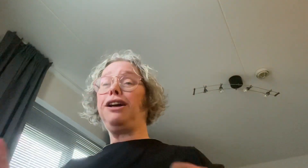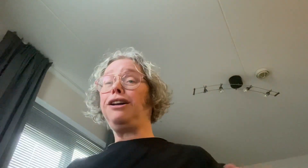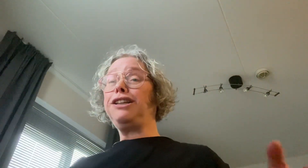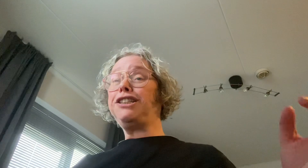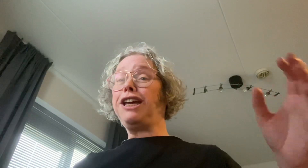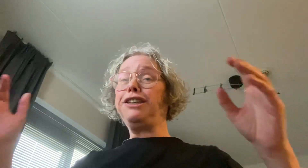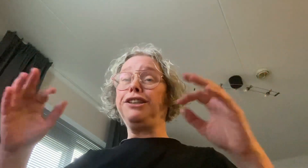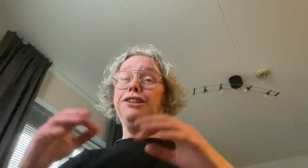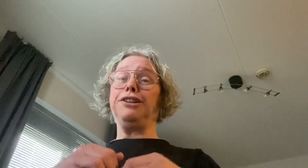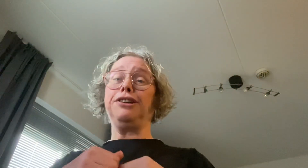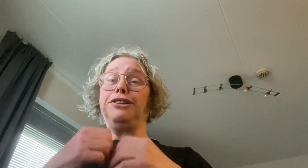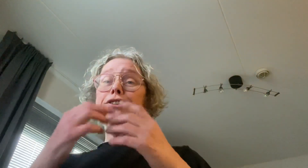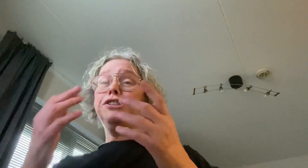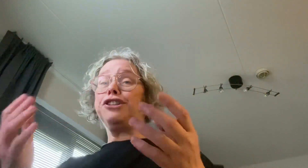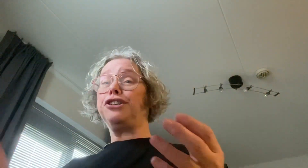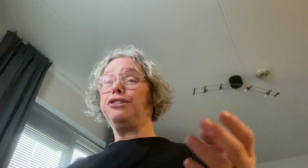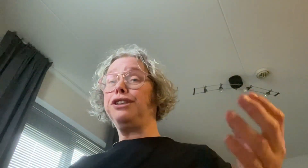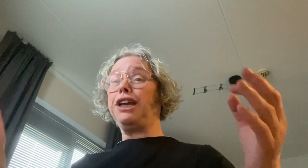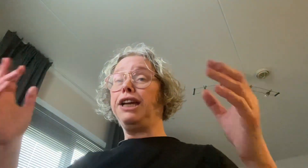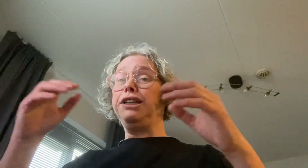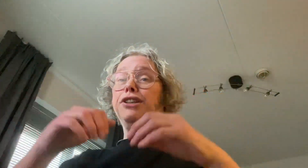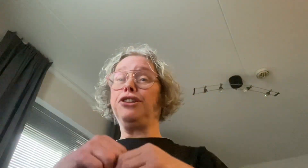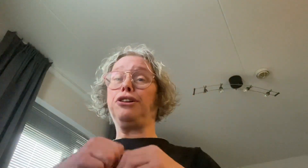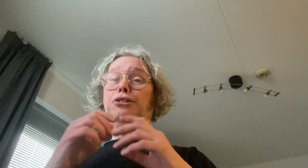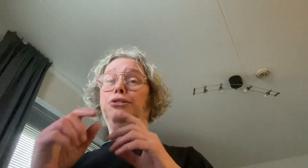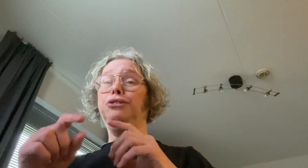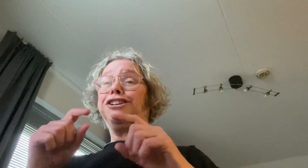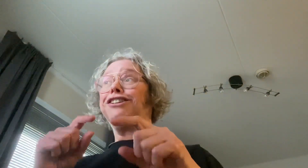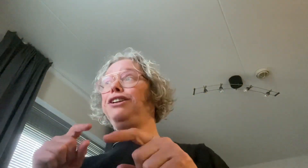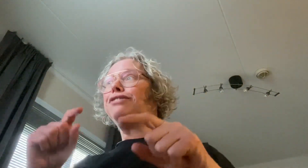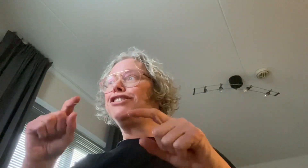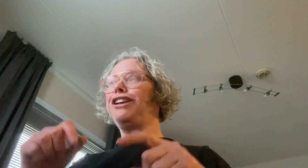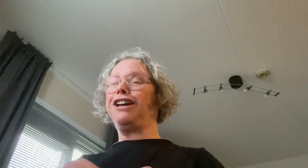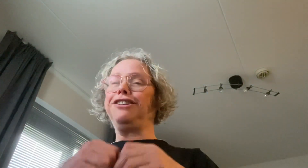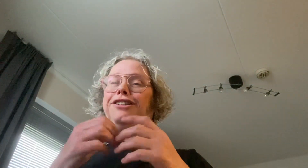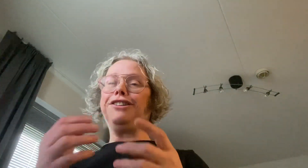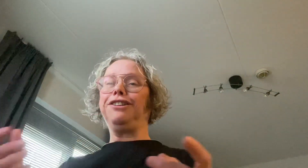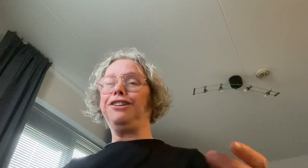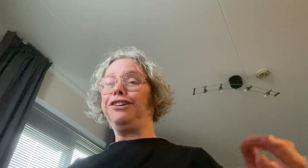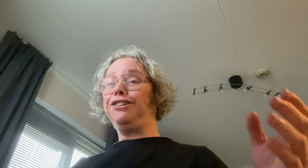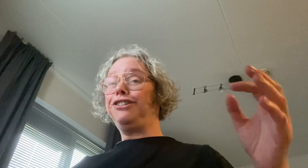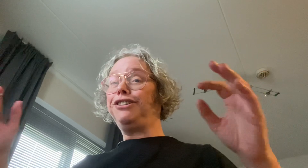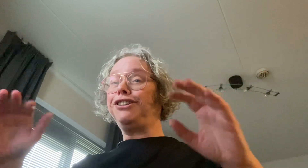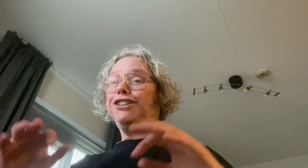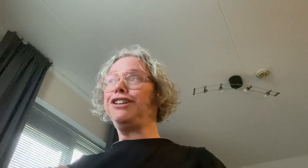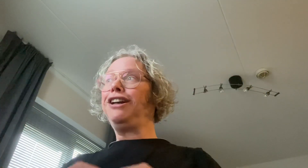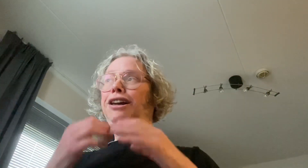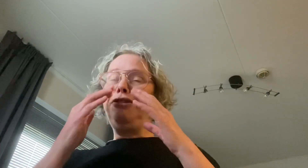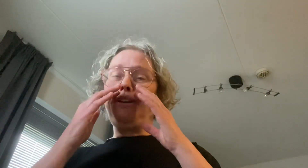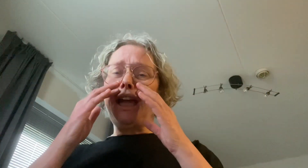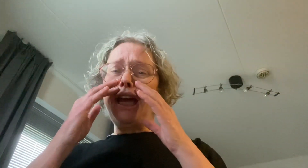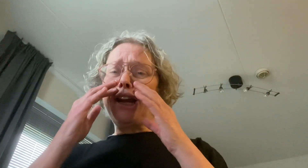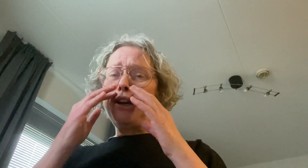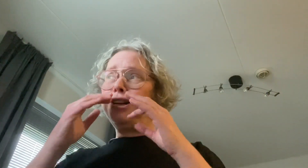alle zenders is er niet één zo goed dan die van Stenders.